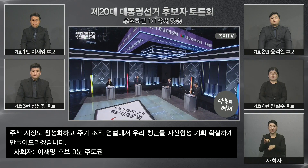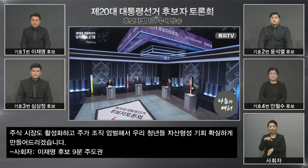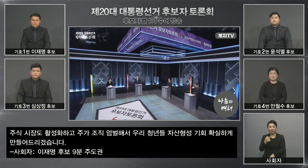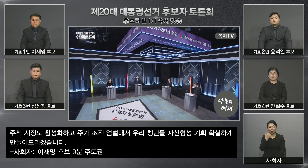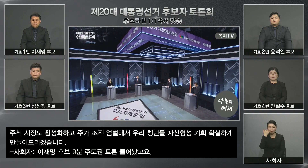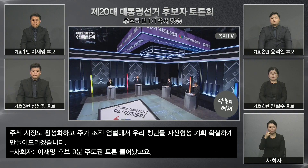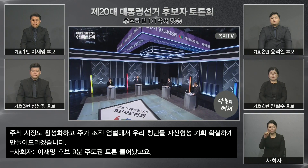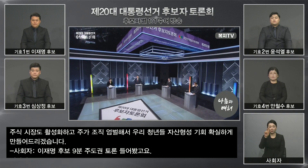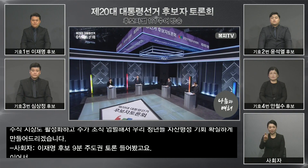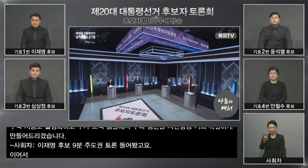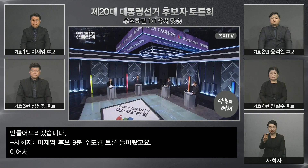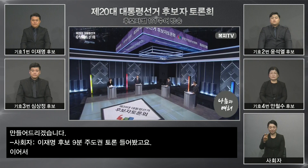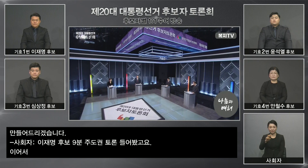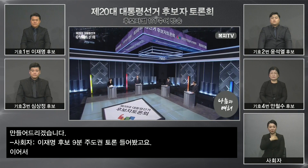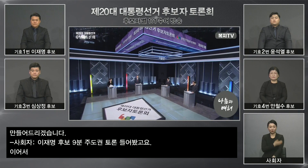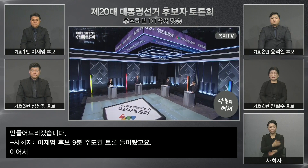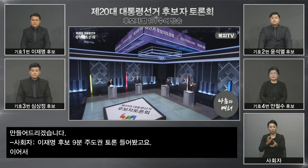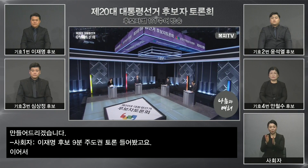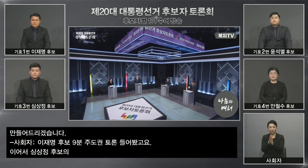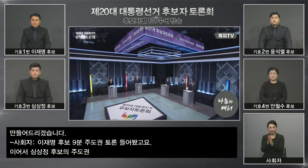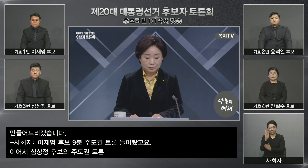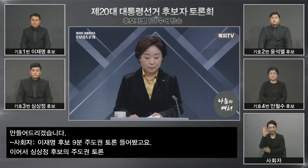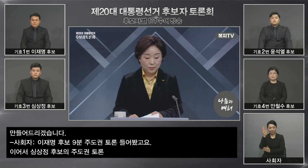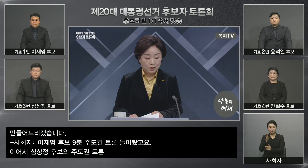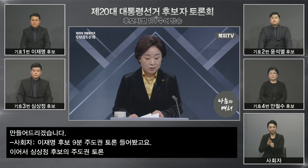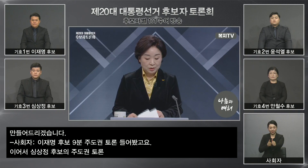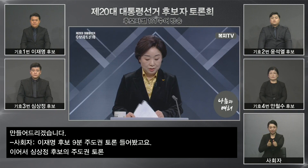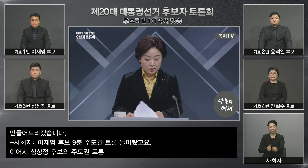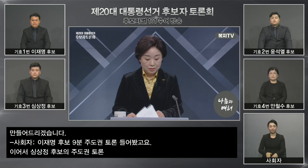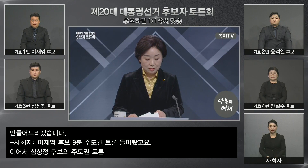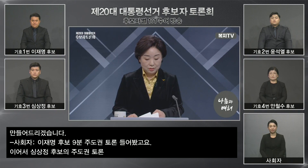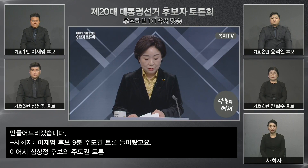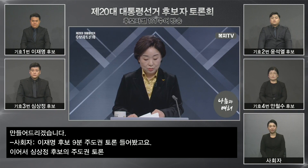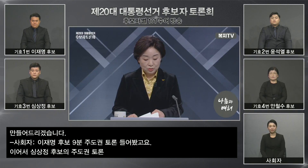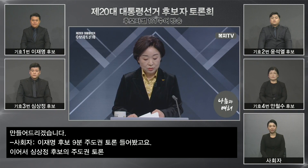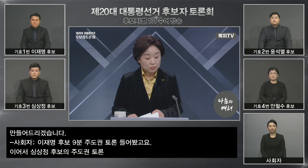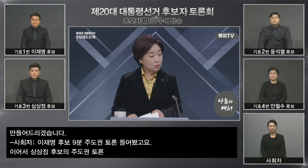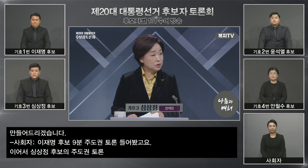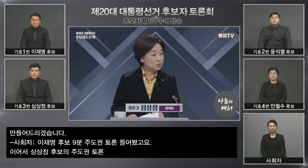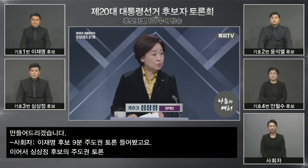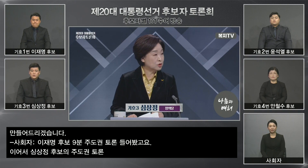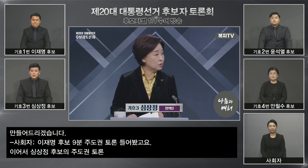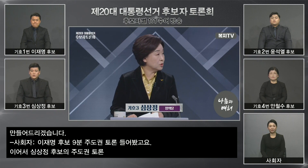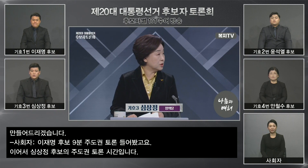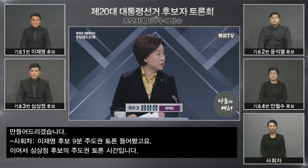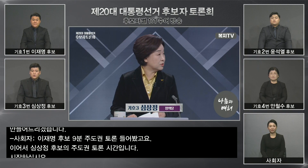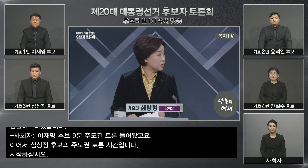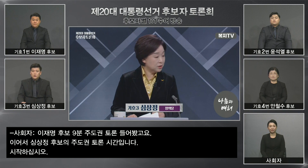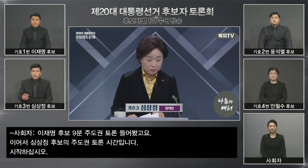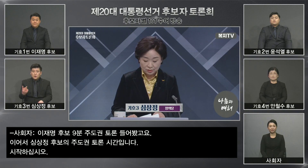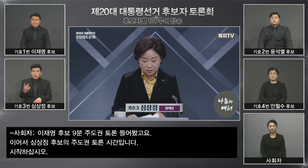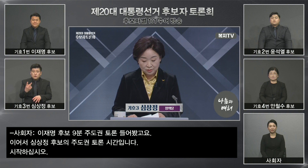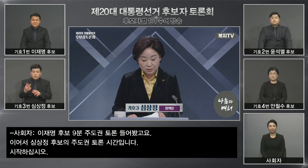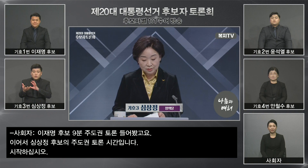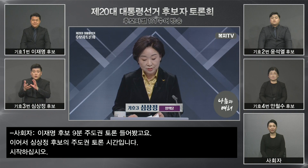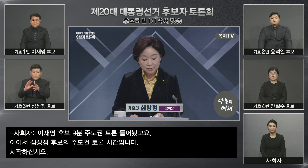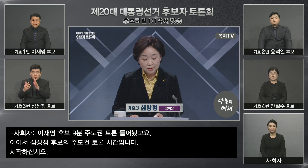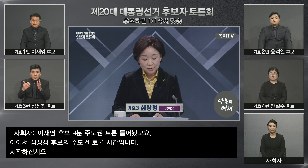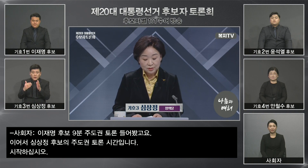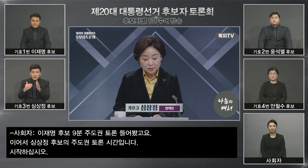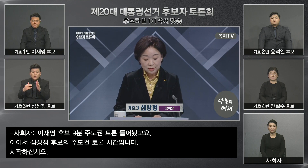심상정 후보의 주도권 토론 시작입니다. 시간입니다. 시작하시죠. 두 분이 논의하신 것에